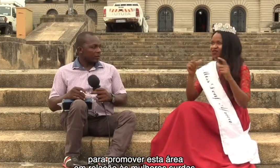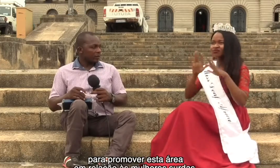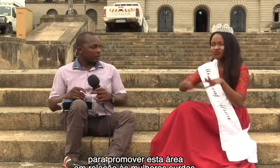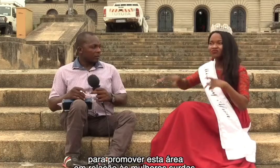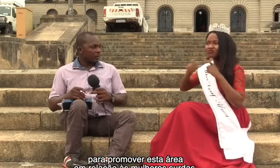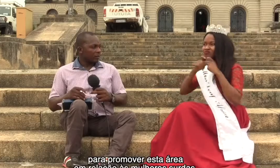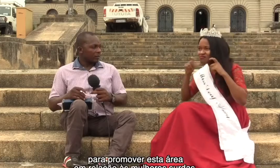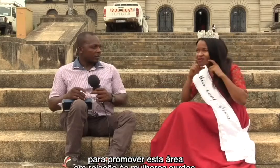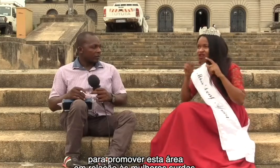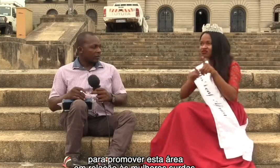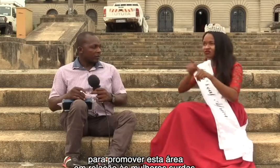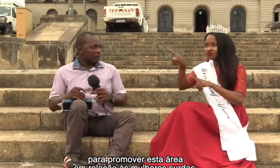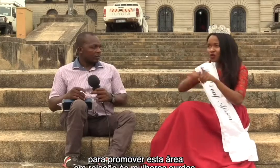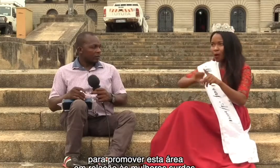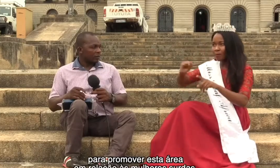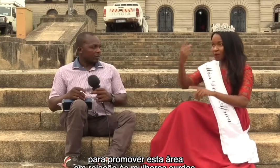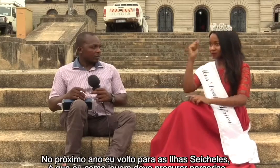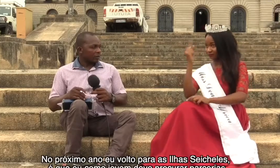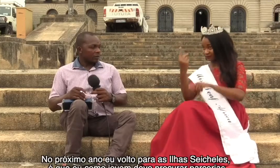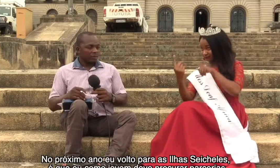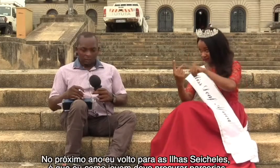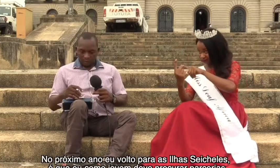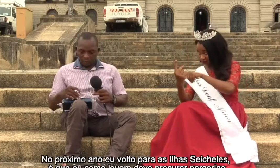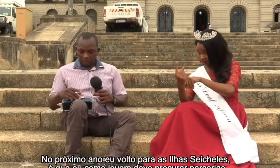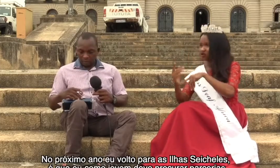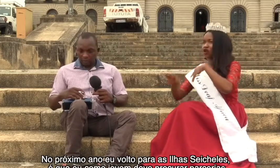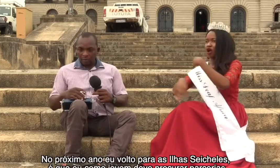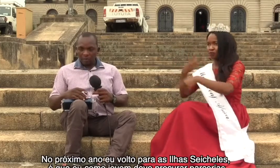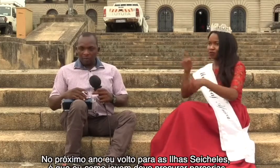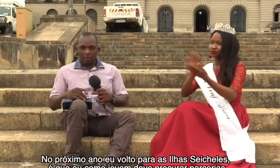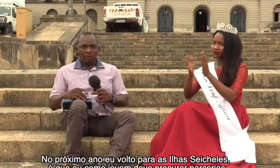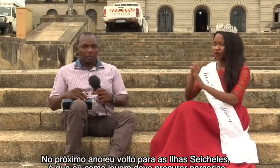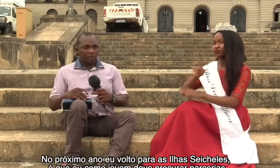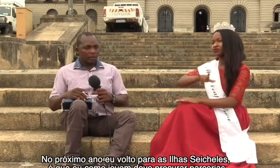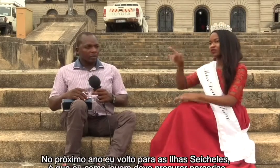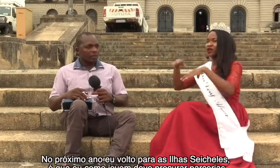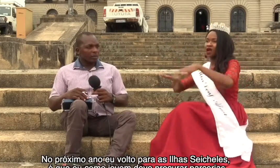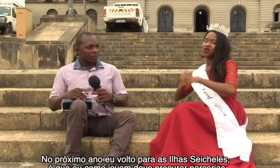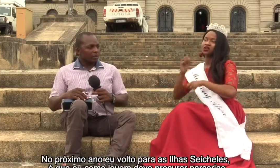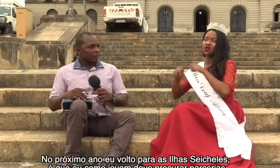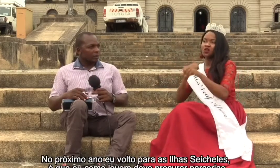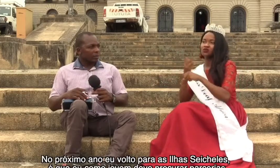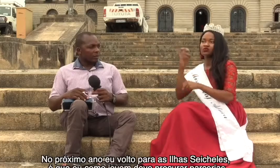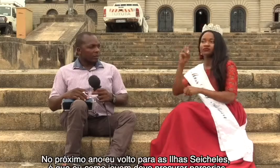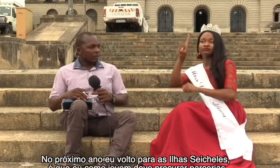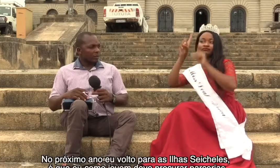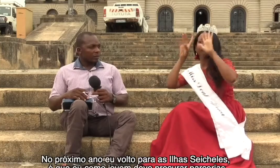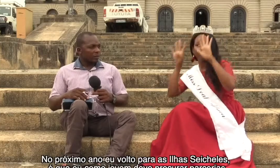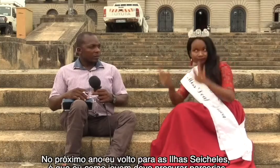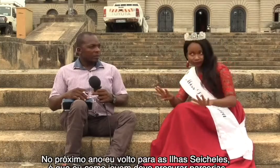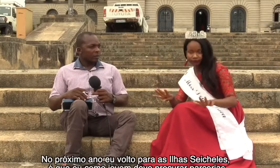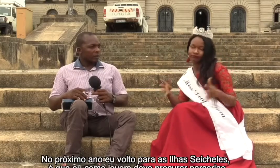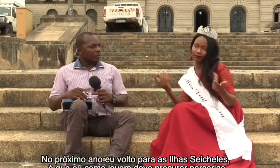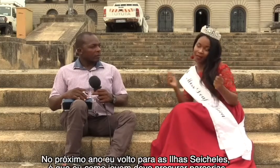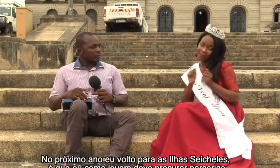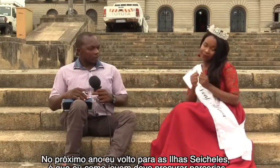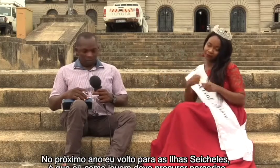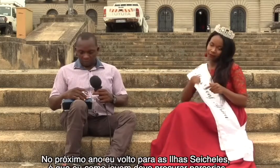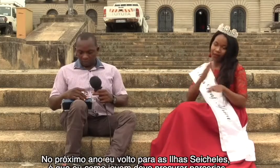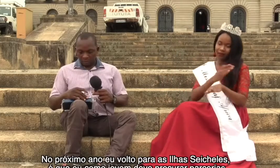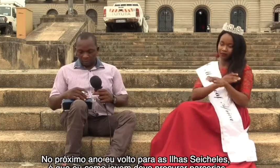No próximo ano, eu volto para a Ilha Seychelles. É que eu, como jovem,